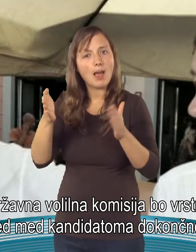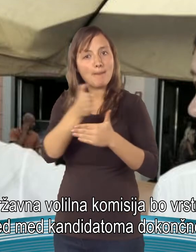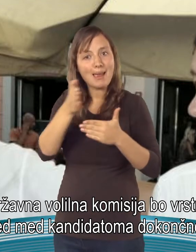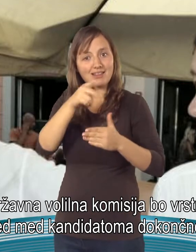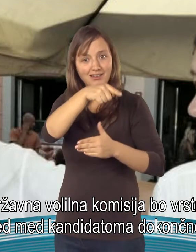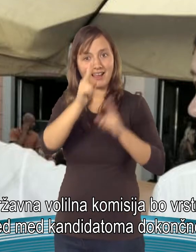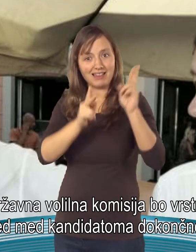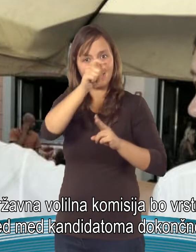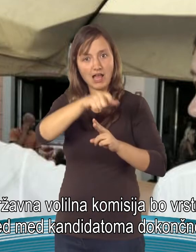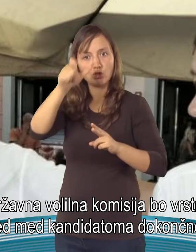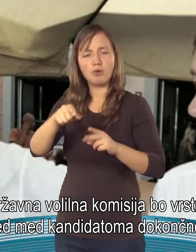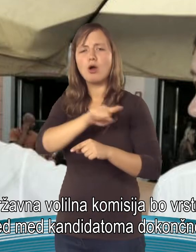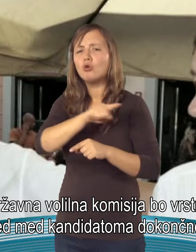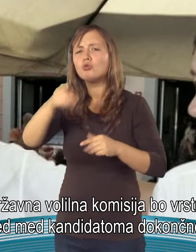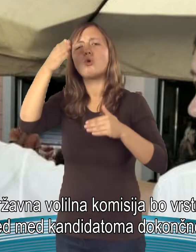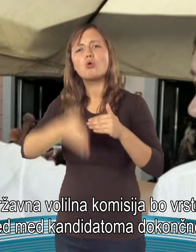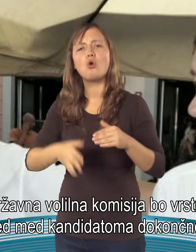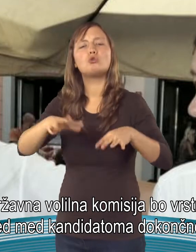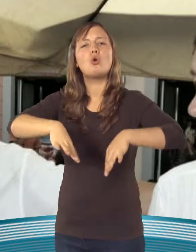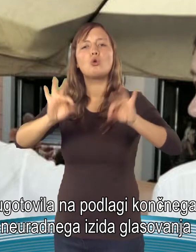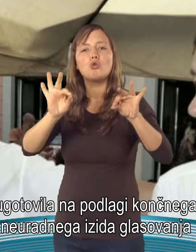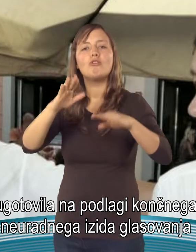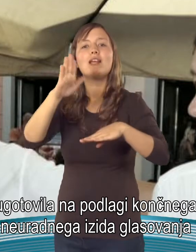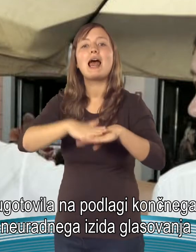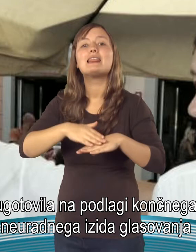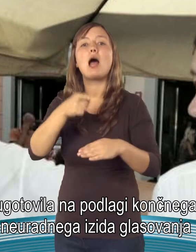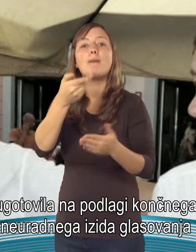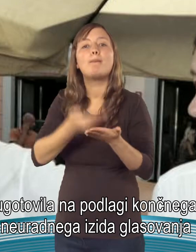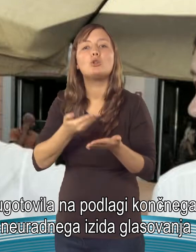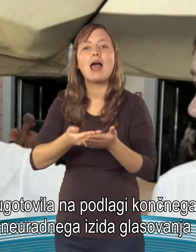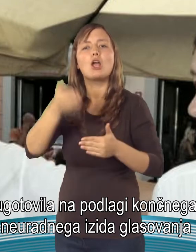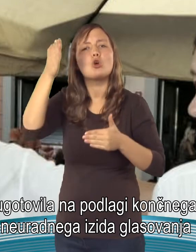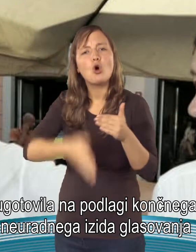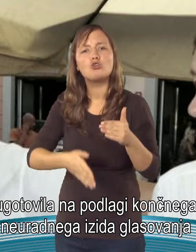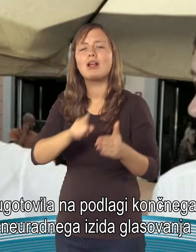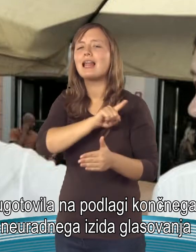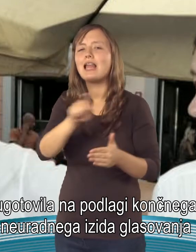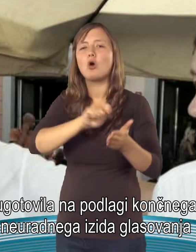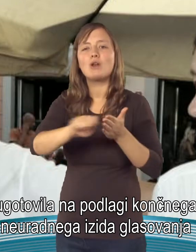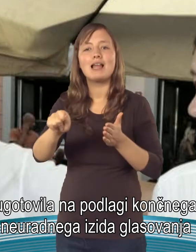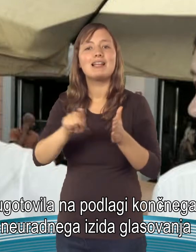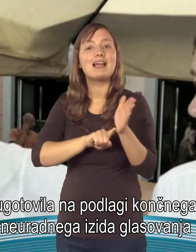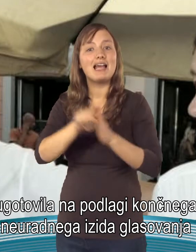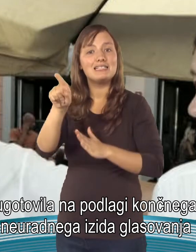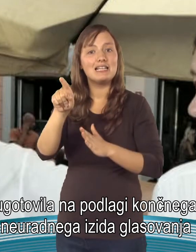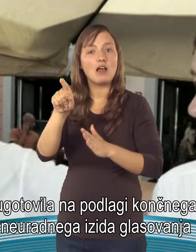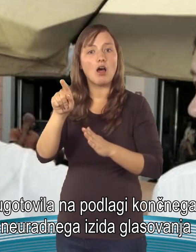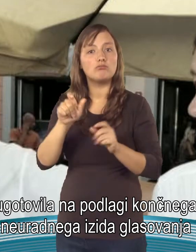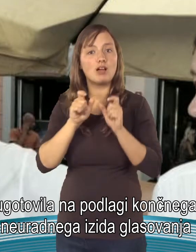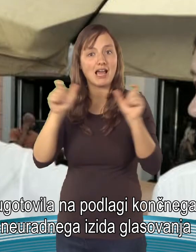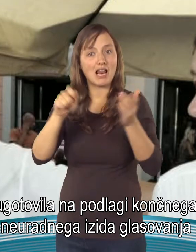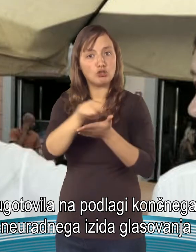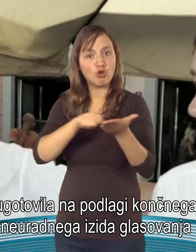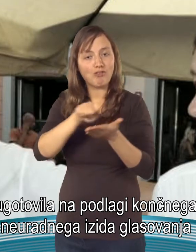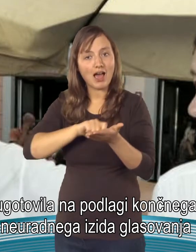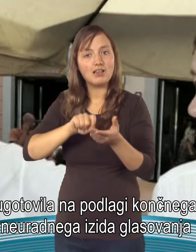dokončno ugotovila na podlagi končnega, neuradnega izida glasovanja oziroma, ko bo znan še rezultat glasovanja